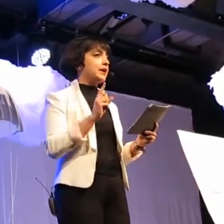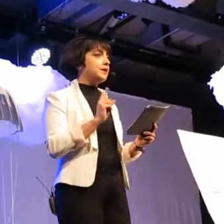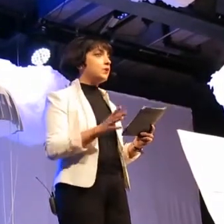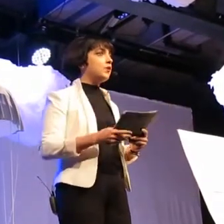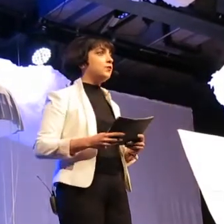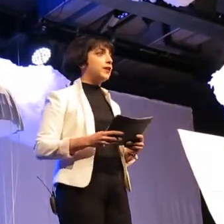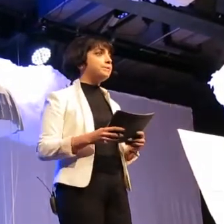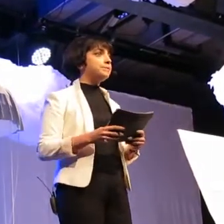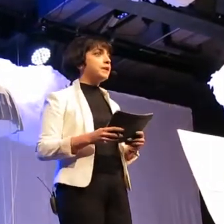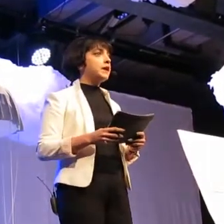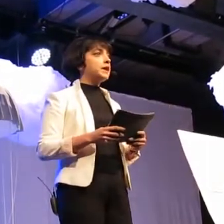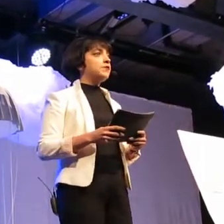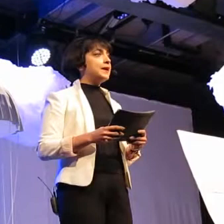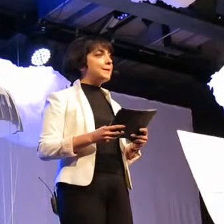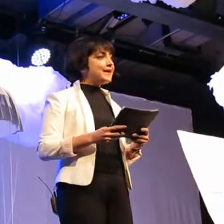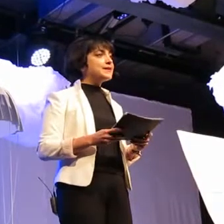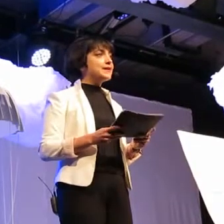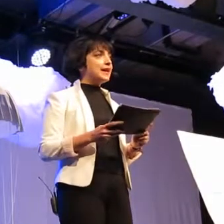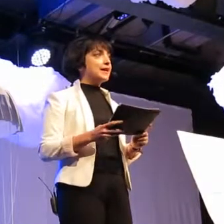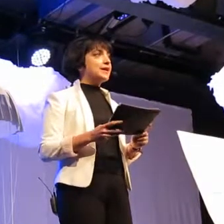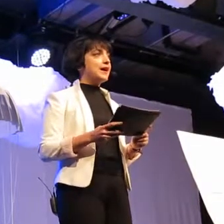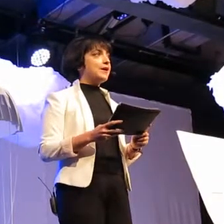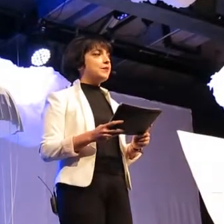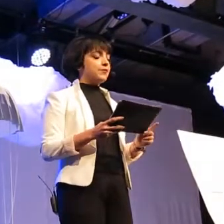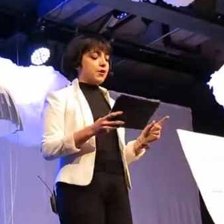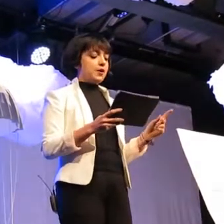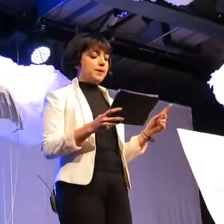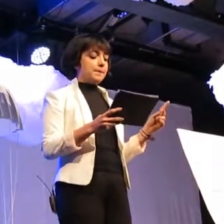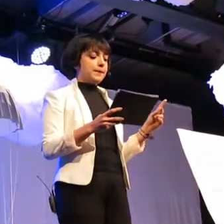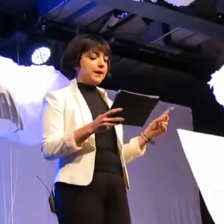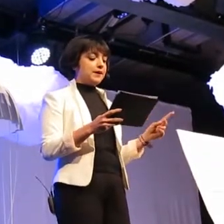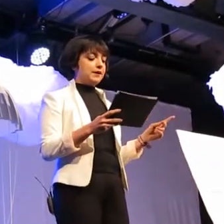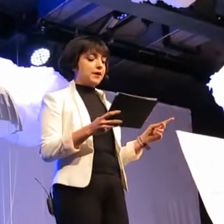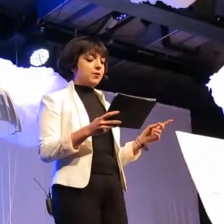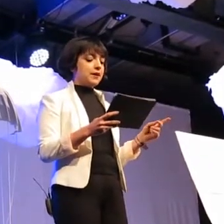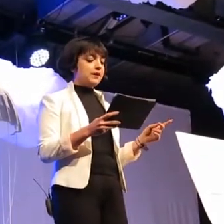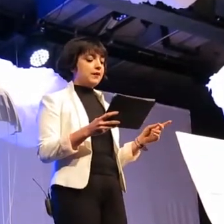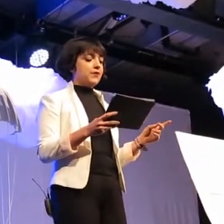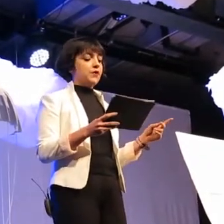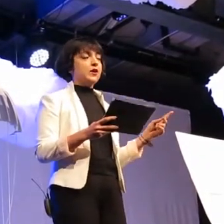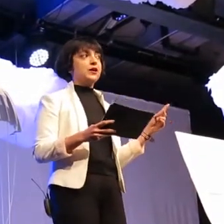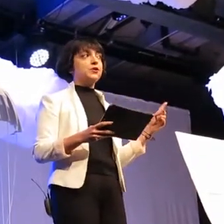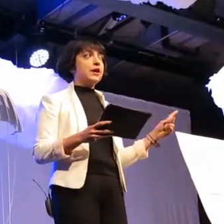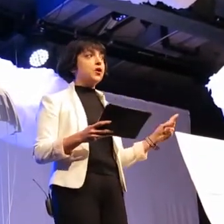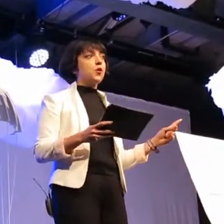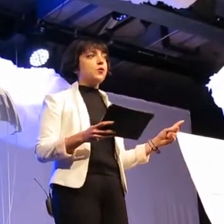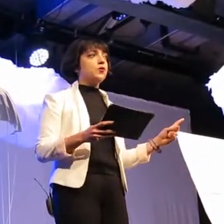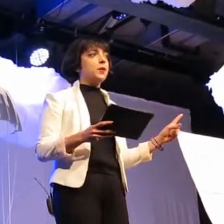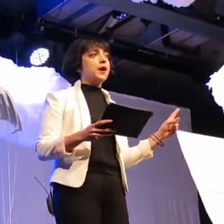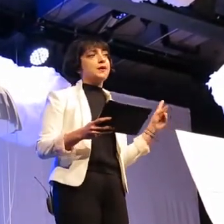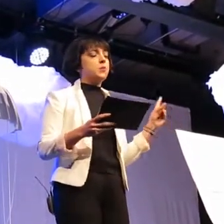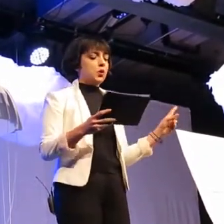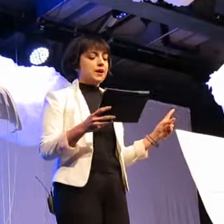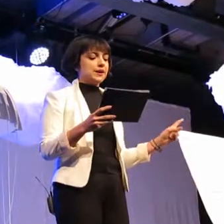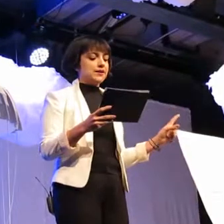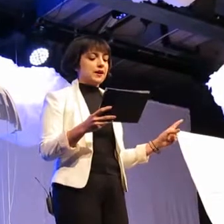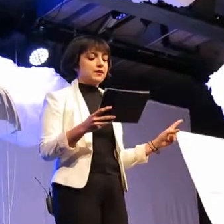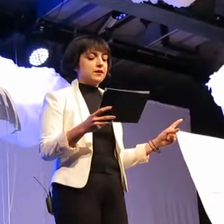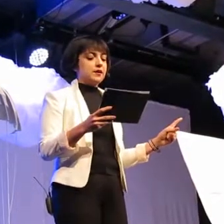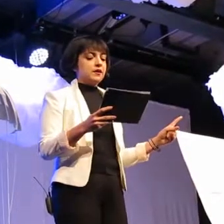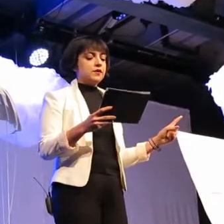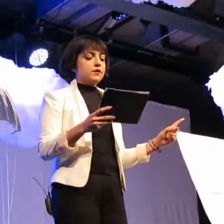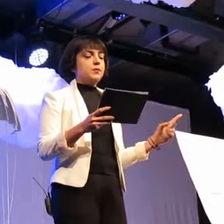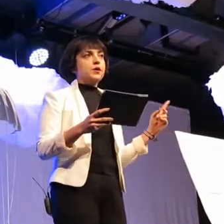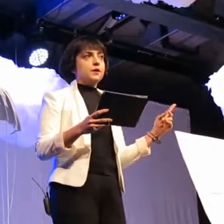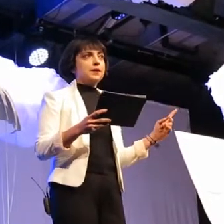och flyktingkatastrofen. För ni minns säkert det här, för media och politiker förde en jargong för bara en månad